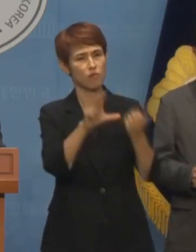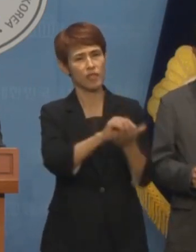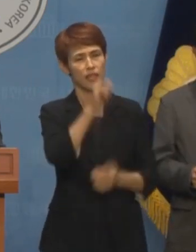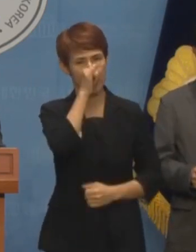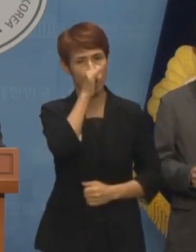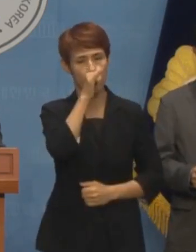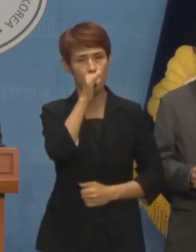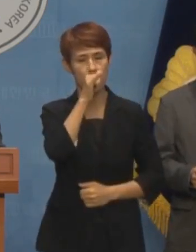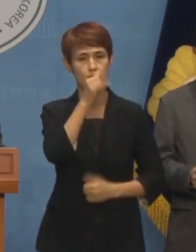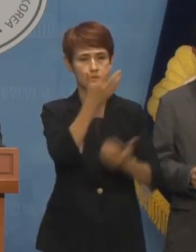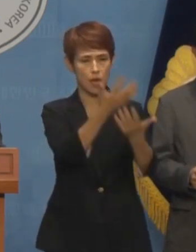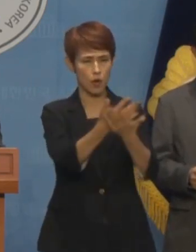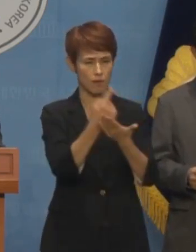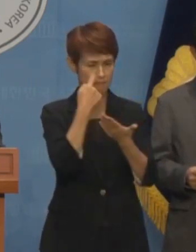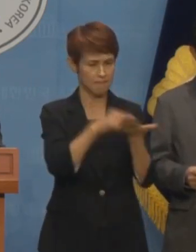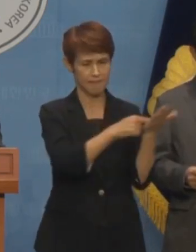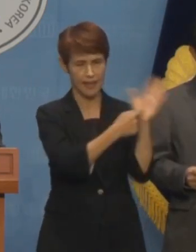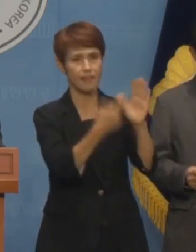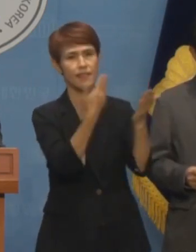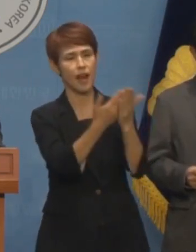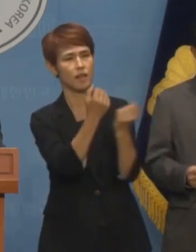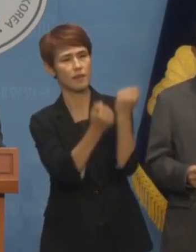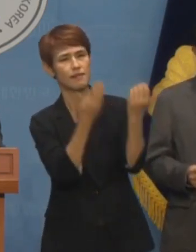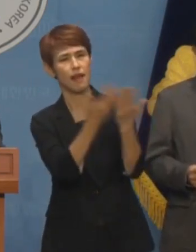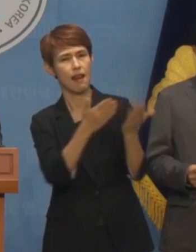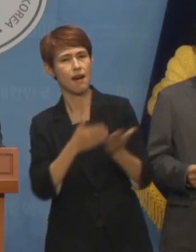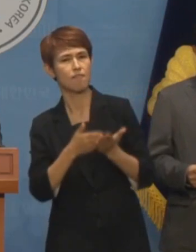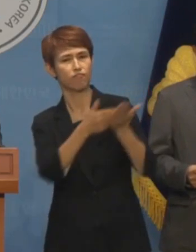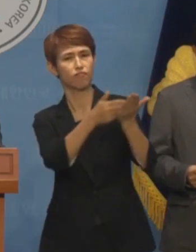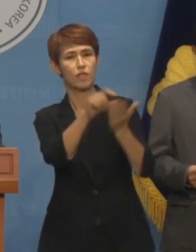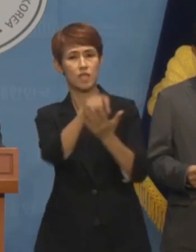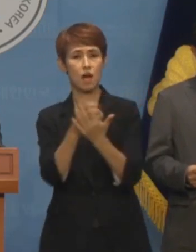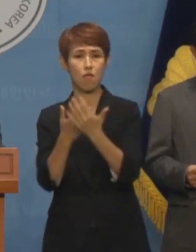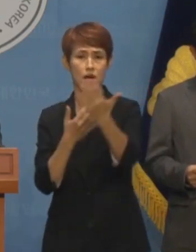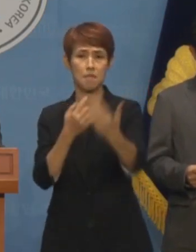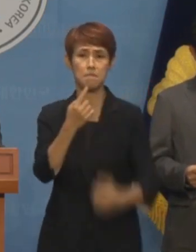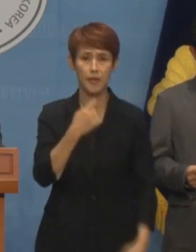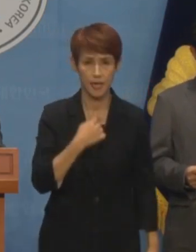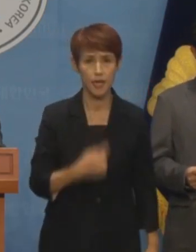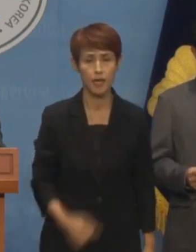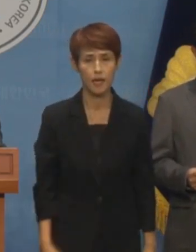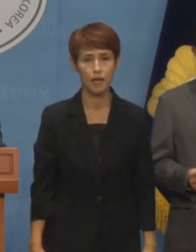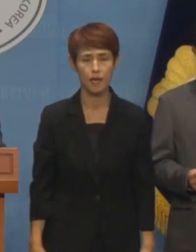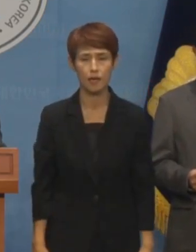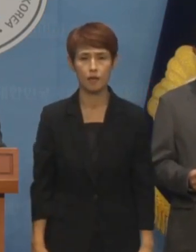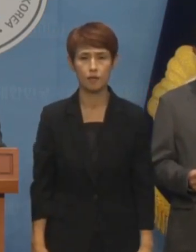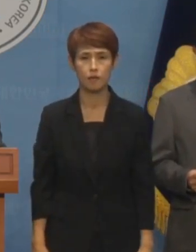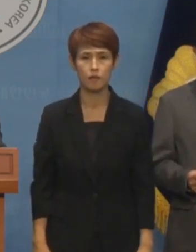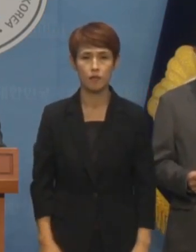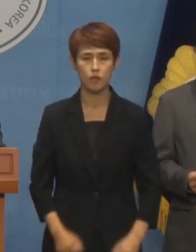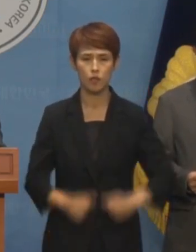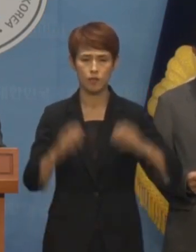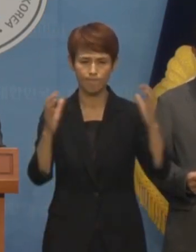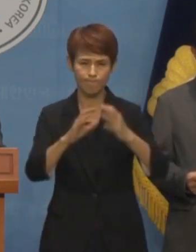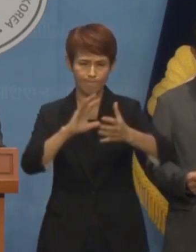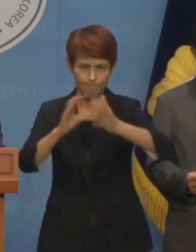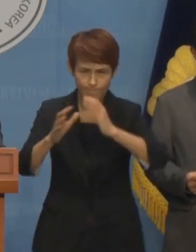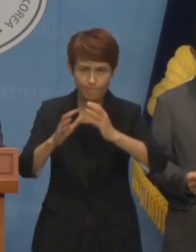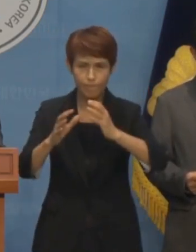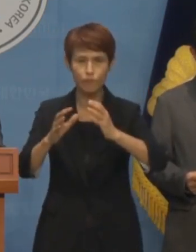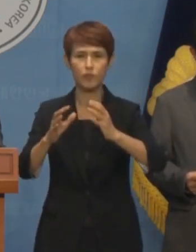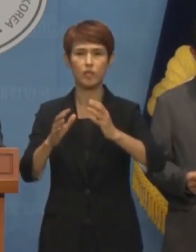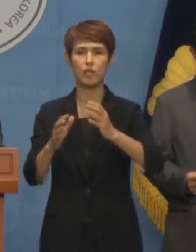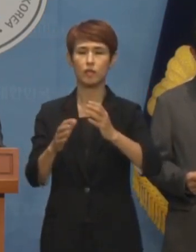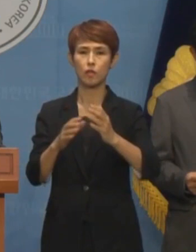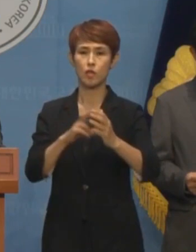자료 공개와 설명을 요구하는 기자회견을 개최한 바 있고 간담회와 의원실 차원의